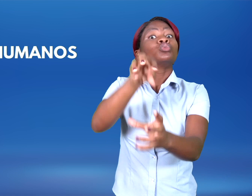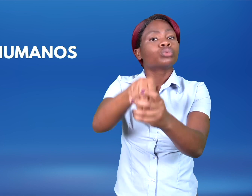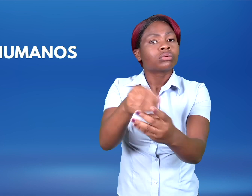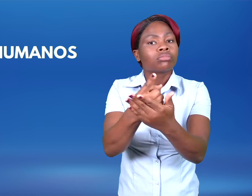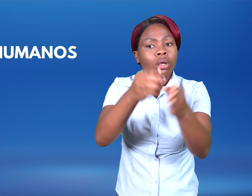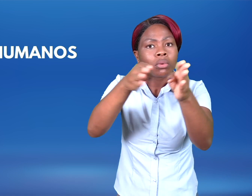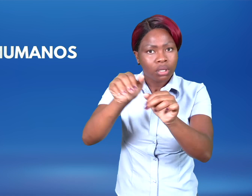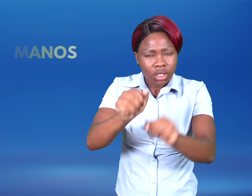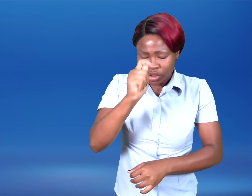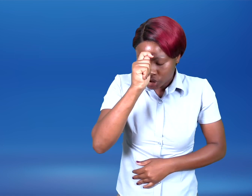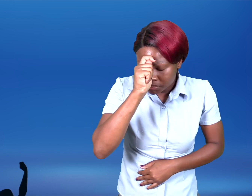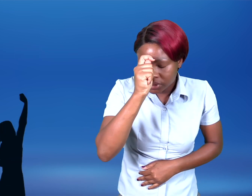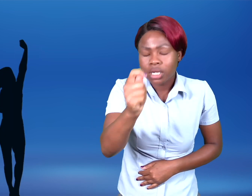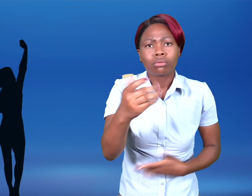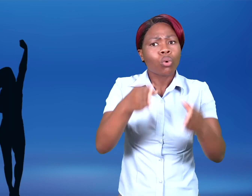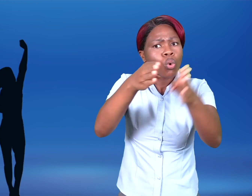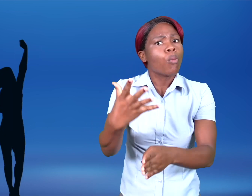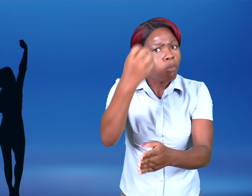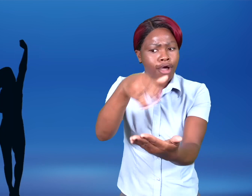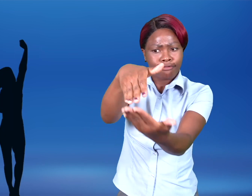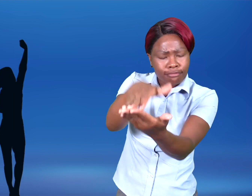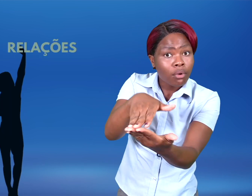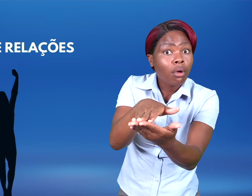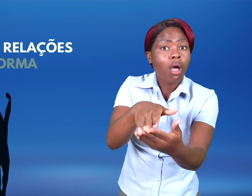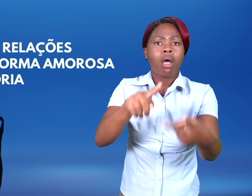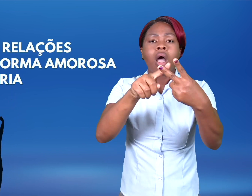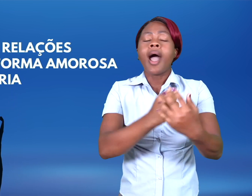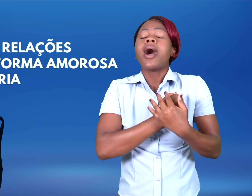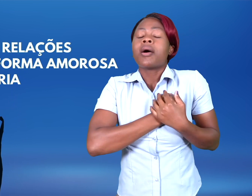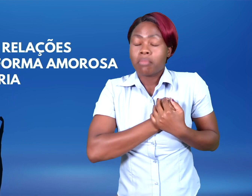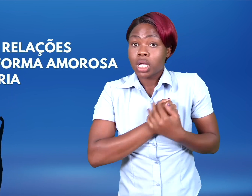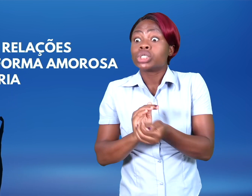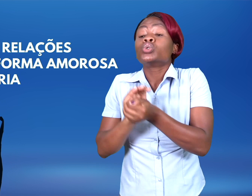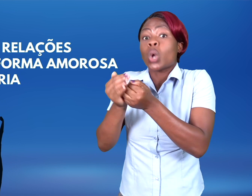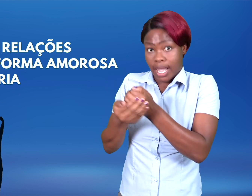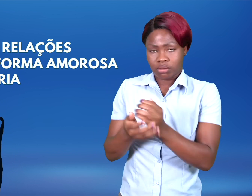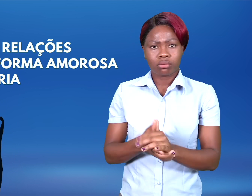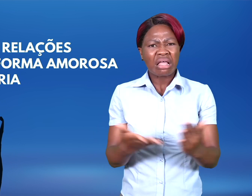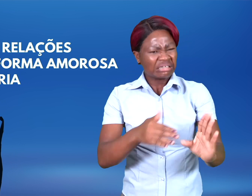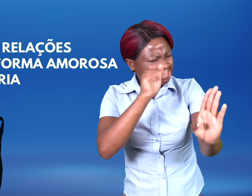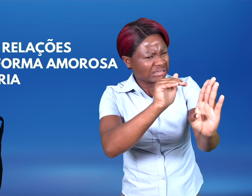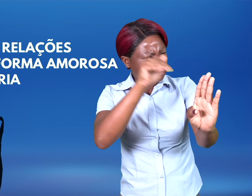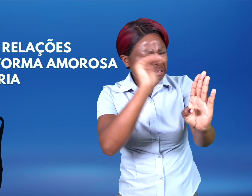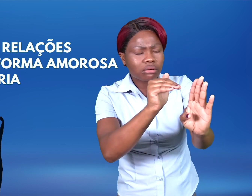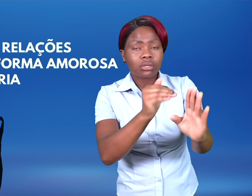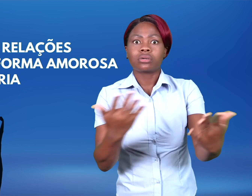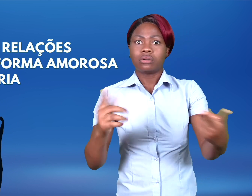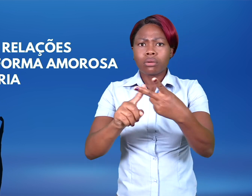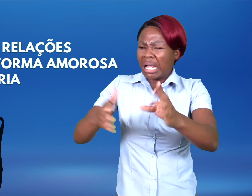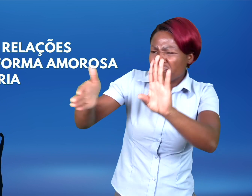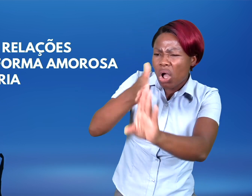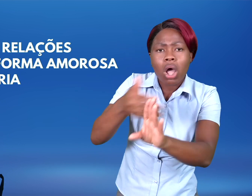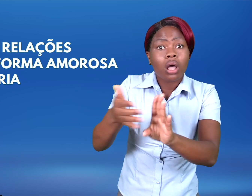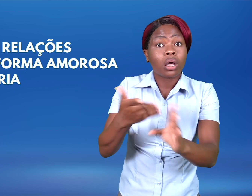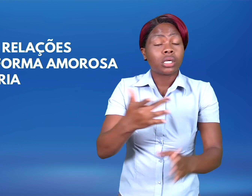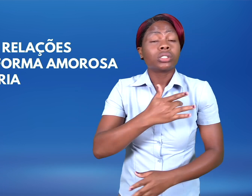quando estes direitos são respeitados, as pessoas podem desfrutar das relações sexuais e amorosas de forma